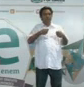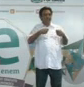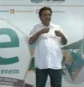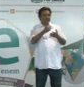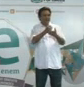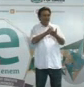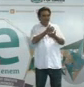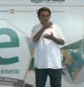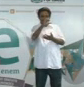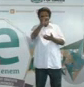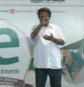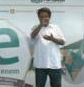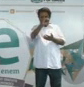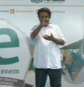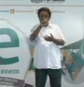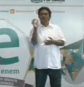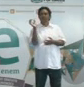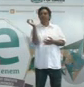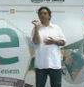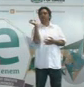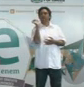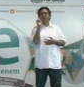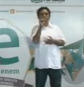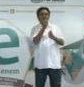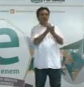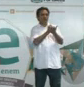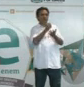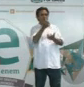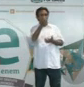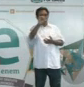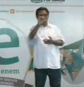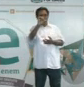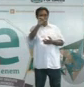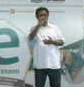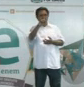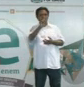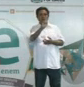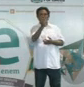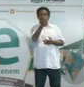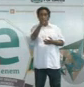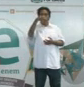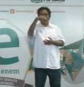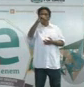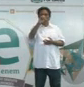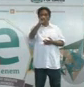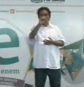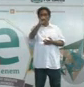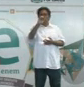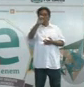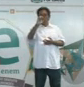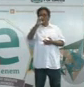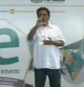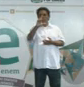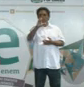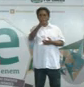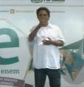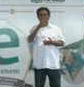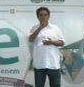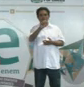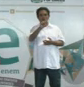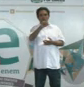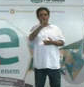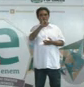século XIX. A homossexualidade lá, que na verdade chama lá homossexualismo, que é para dar a ideia de doença, lá